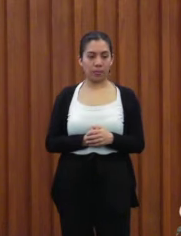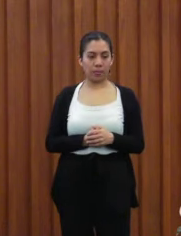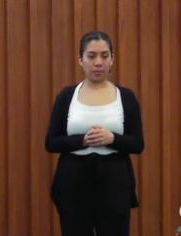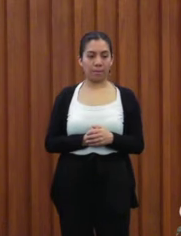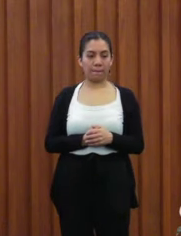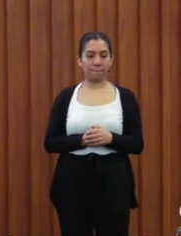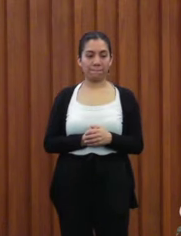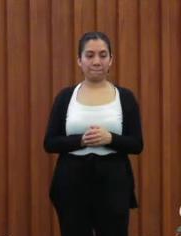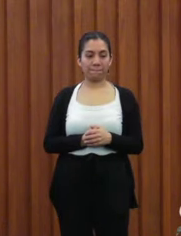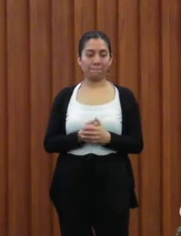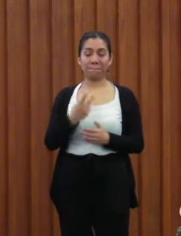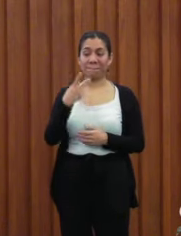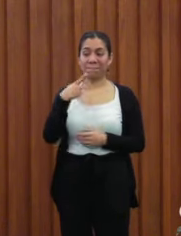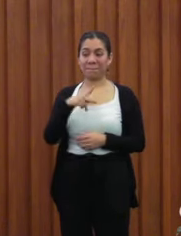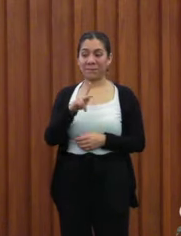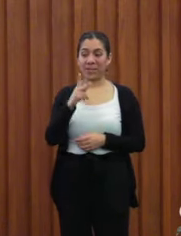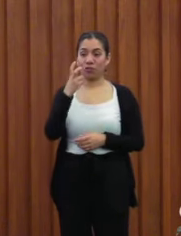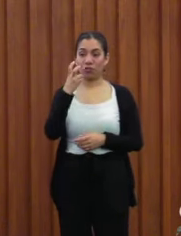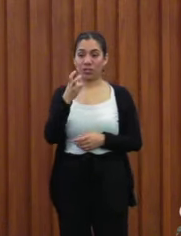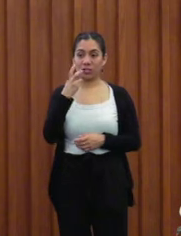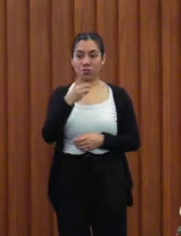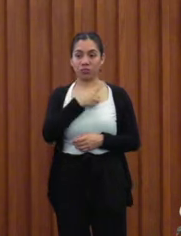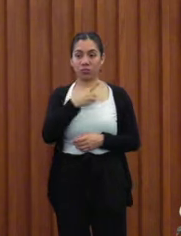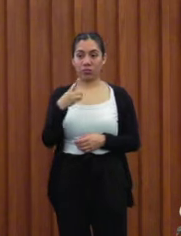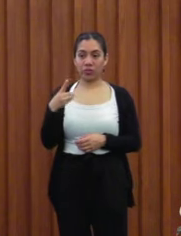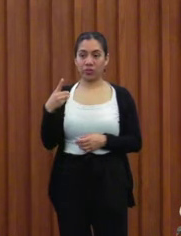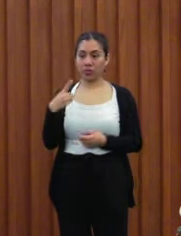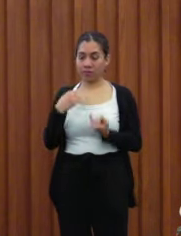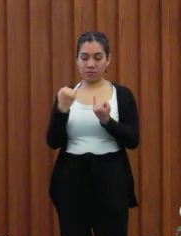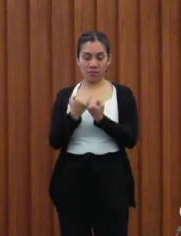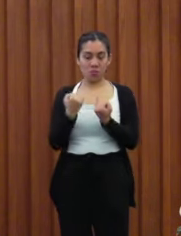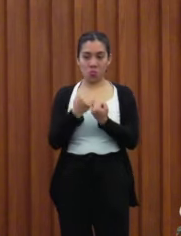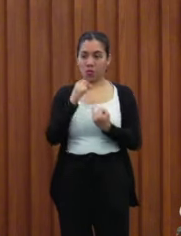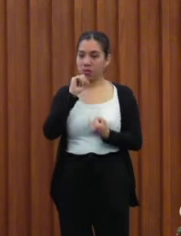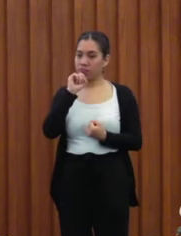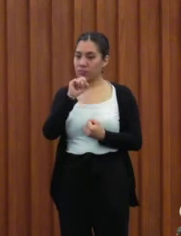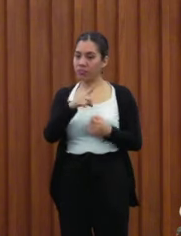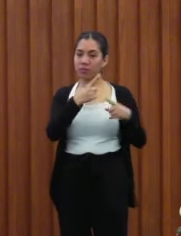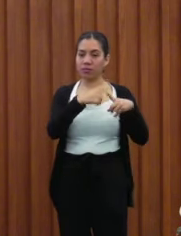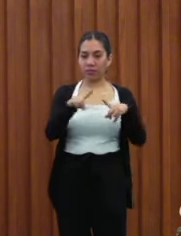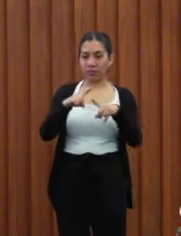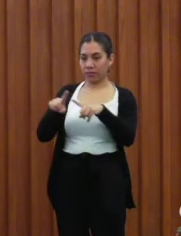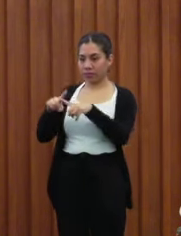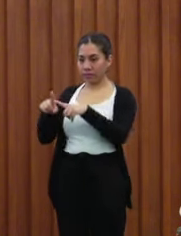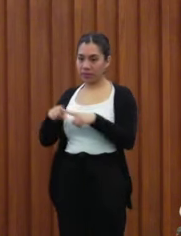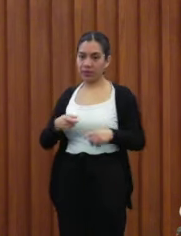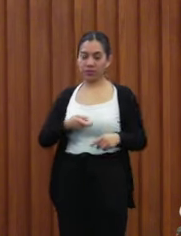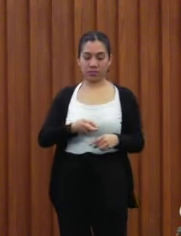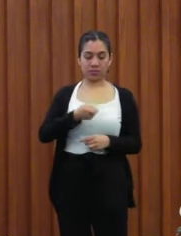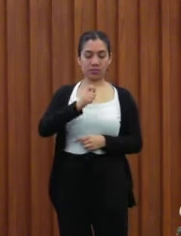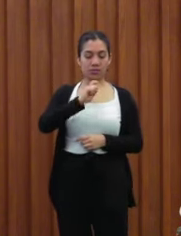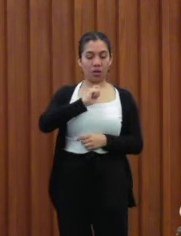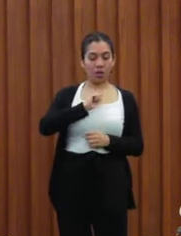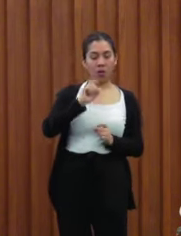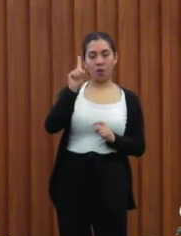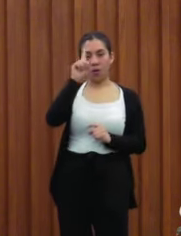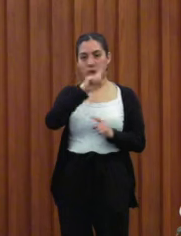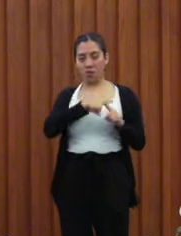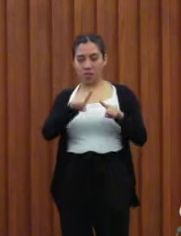Pero eso no tendría que estar sucediendo con todas las otras identidades, orientaciones,